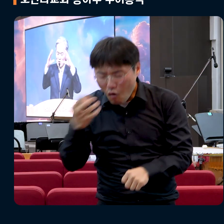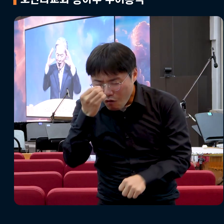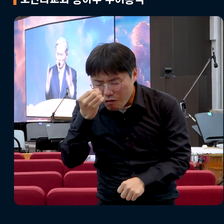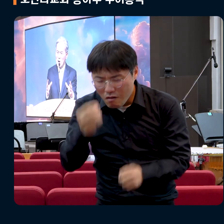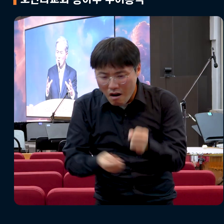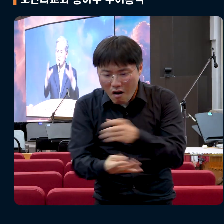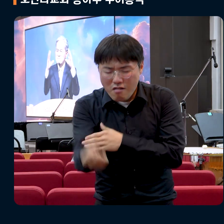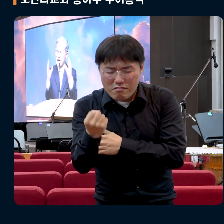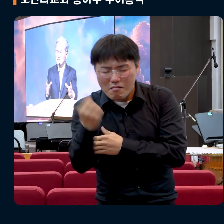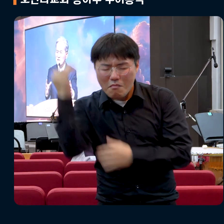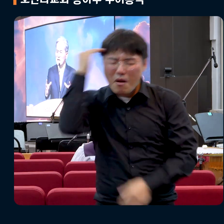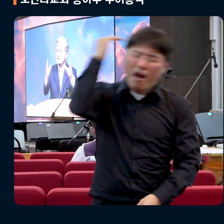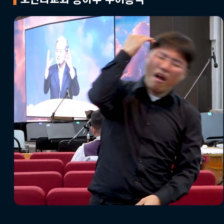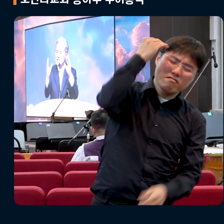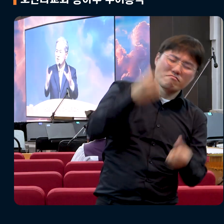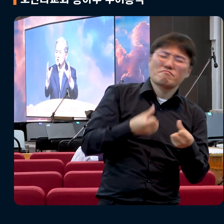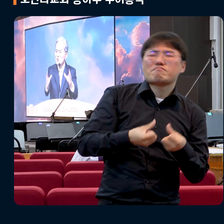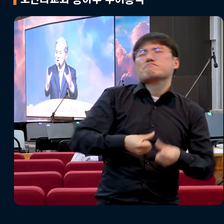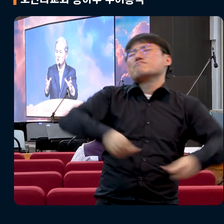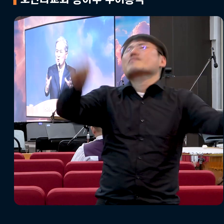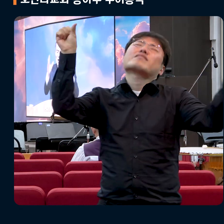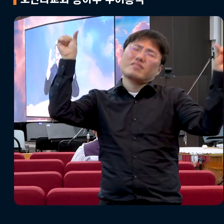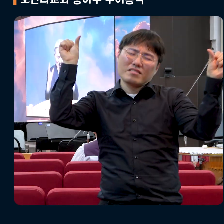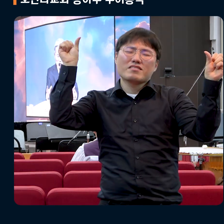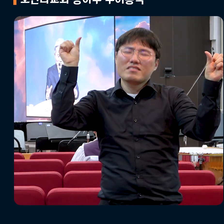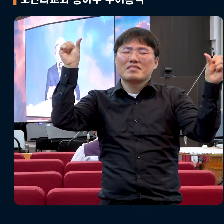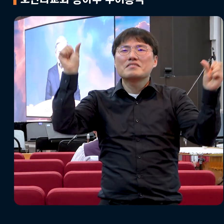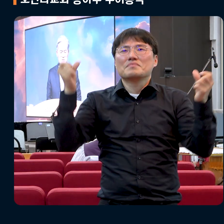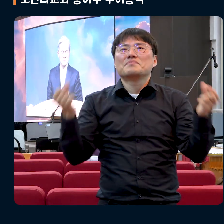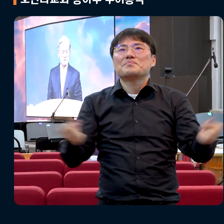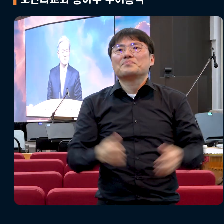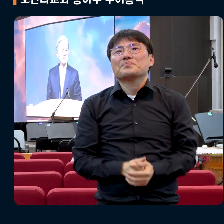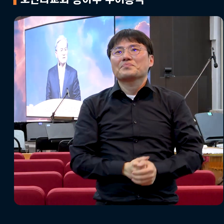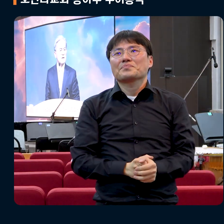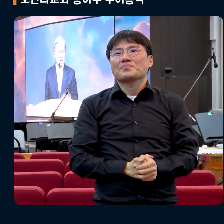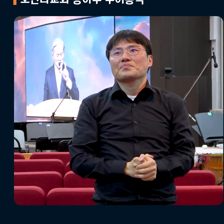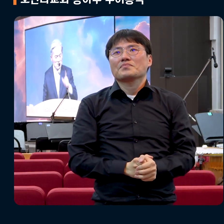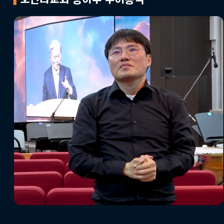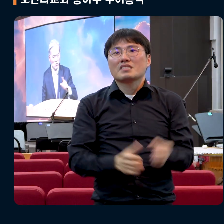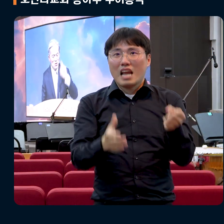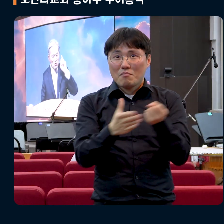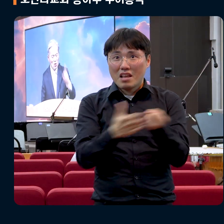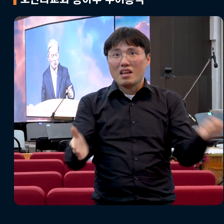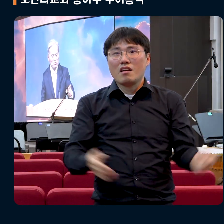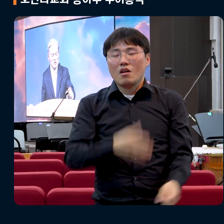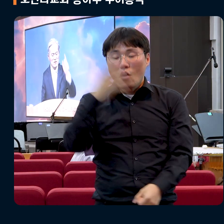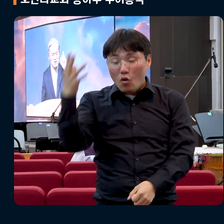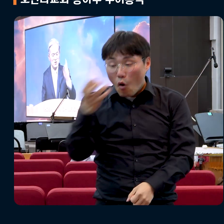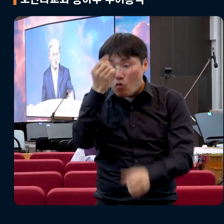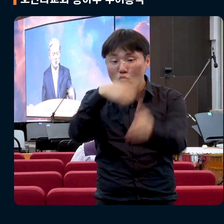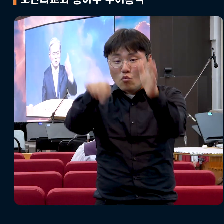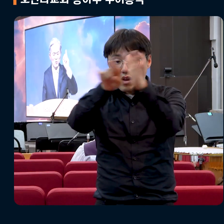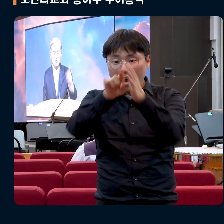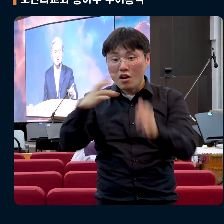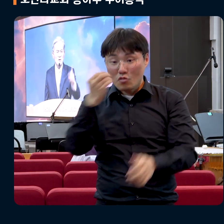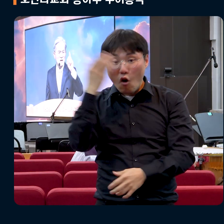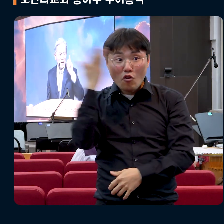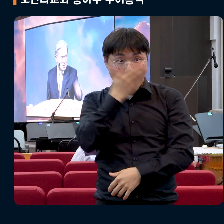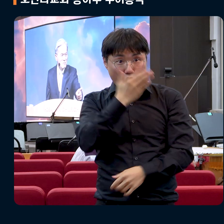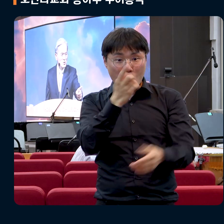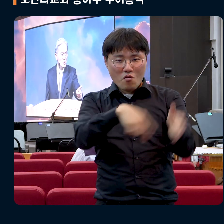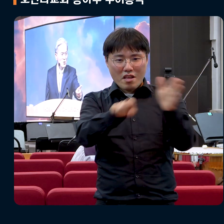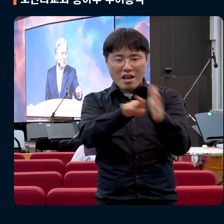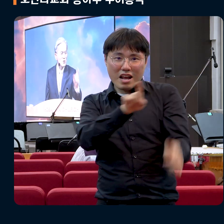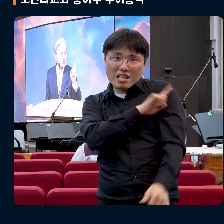거룩한 영향력을 가로막고 박살내는 직격탄과 같습니다. 그래서 거룩을 위한 성결을